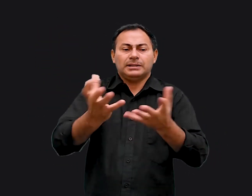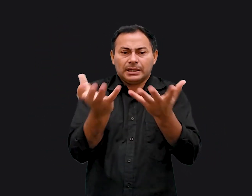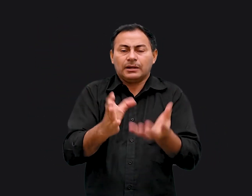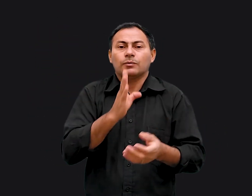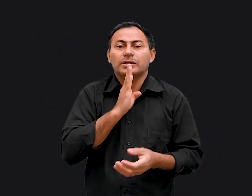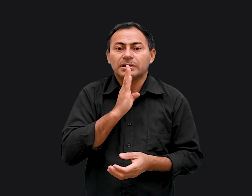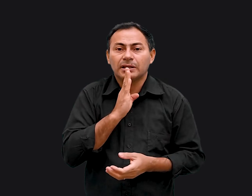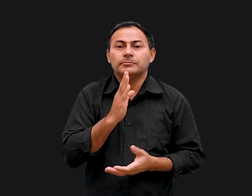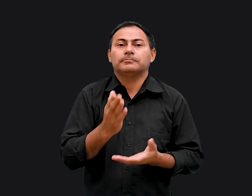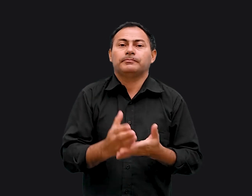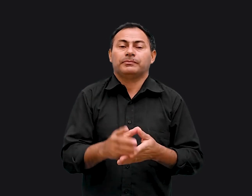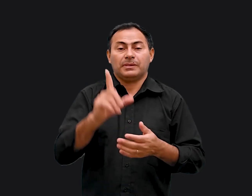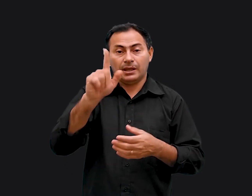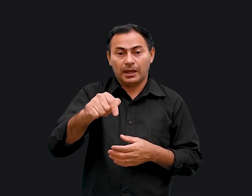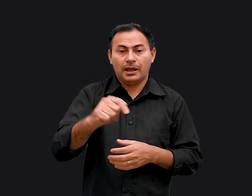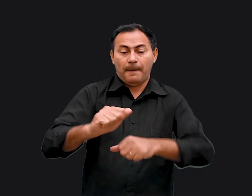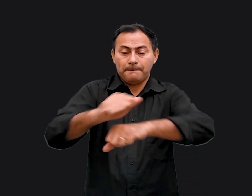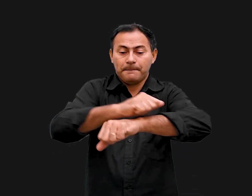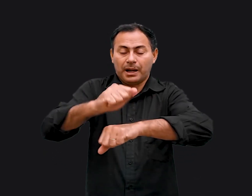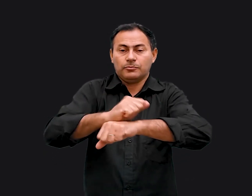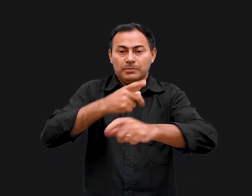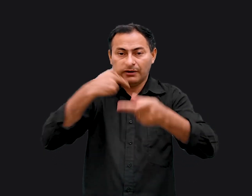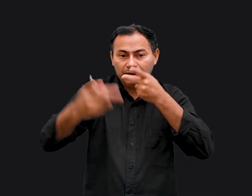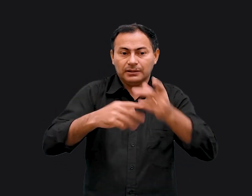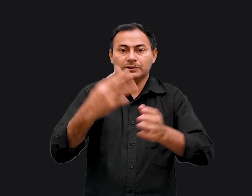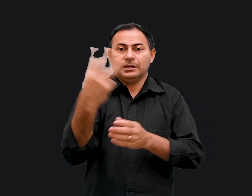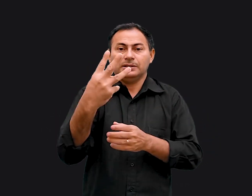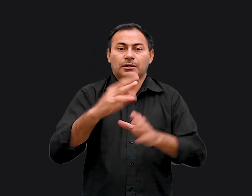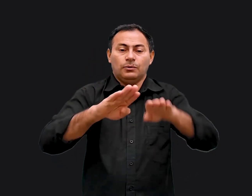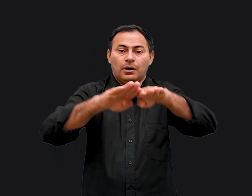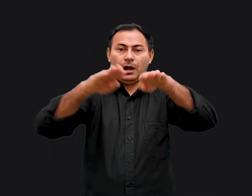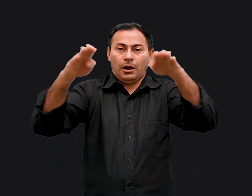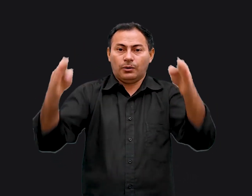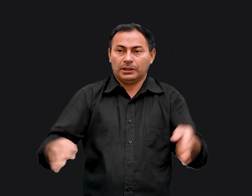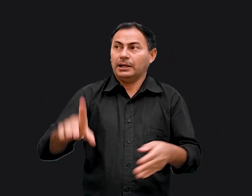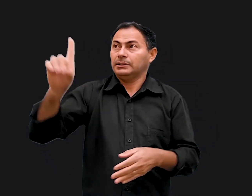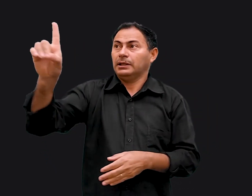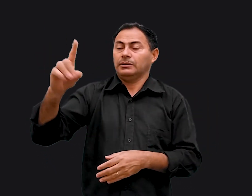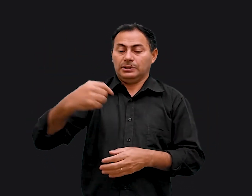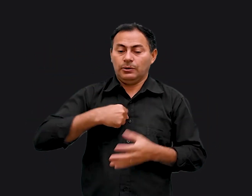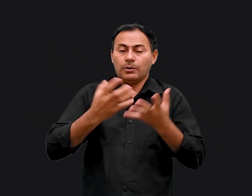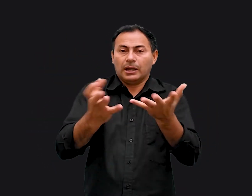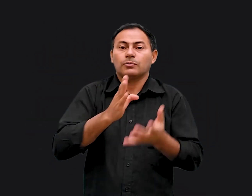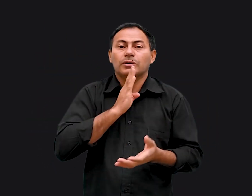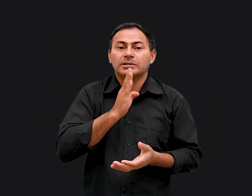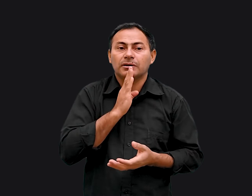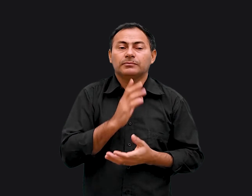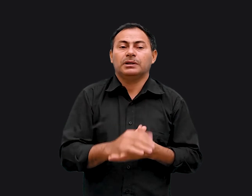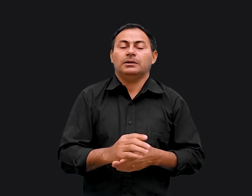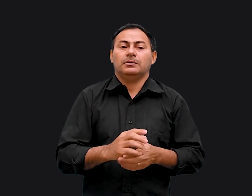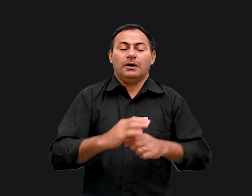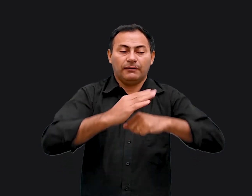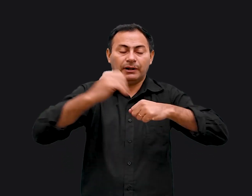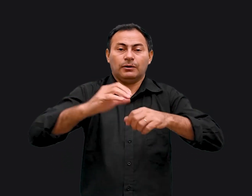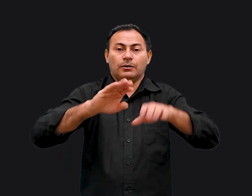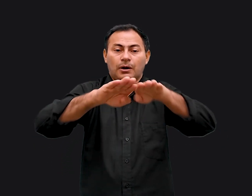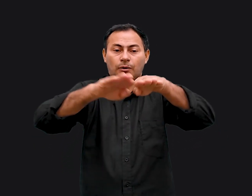eles querem conhecê-lo. Era isso que Abraão estava dizendo no terceiro altar. Deus, eu quero te conhecer. Eu chamo esse altar